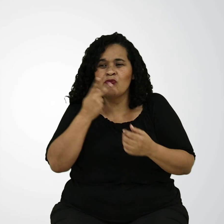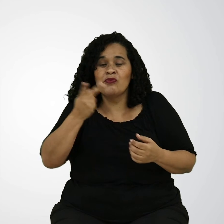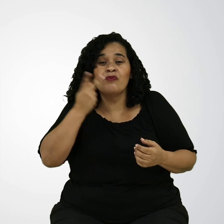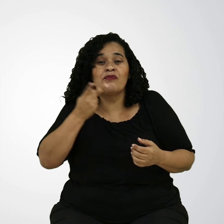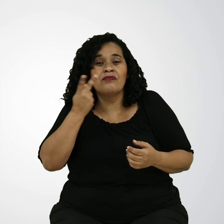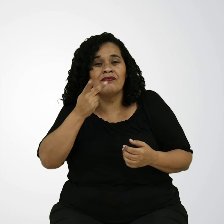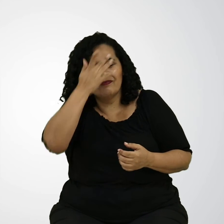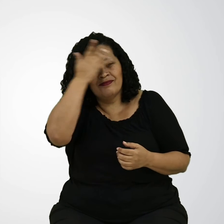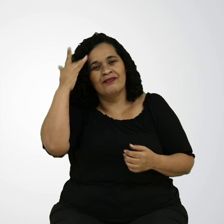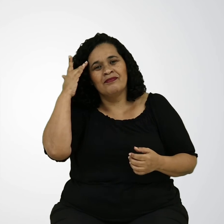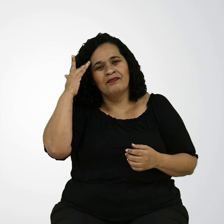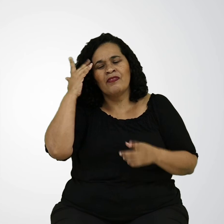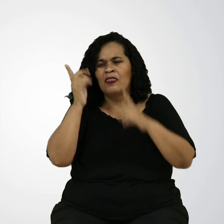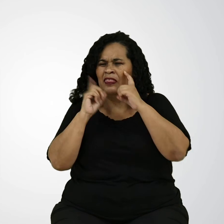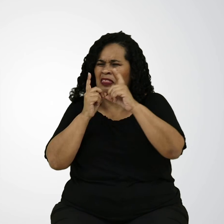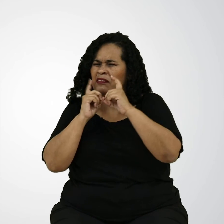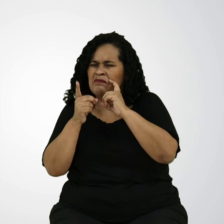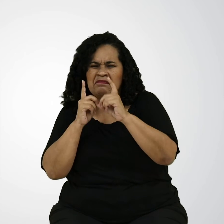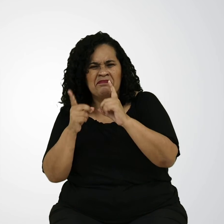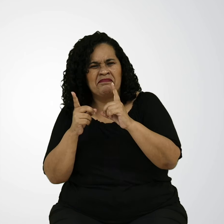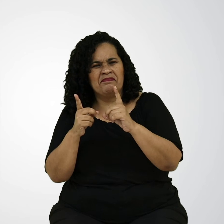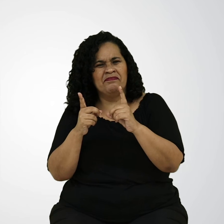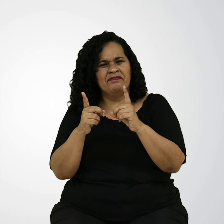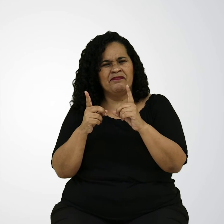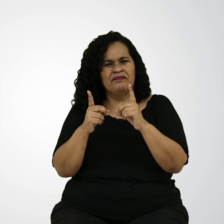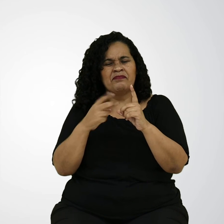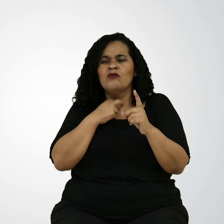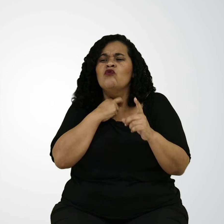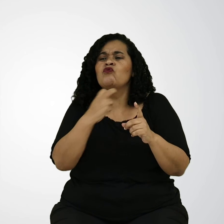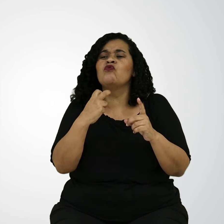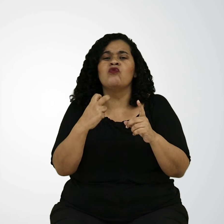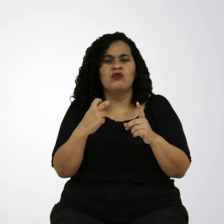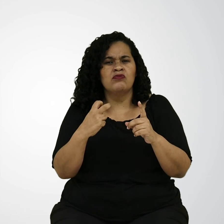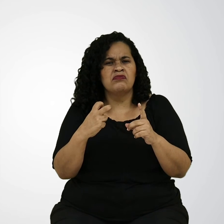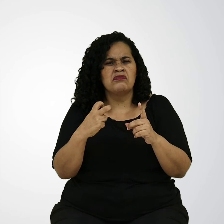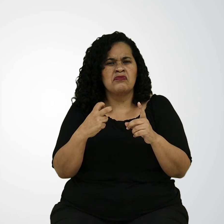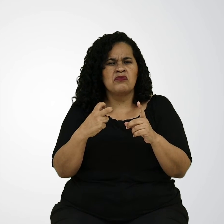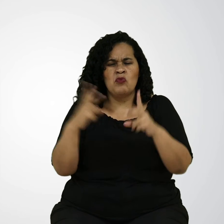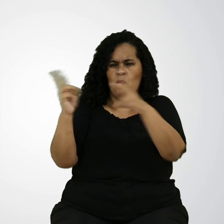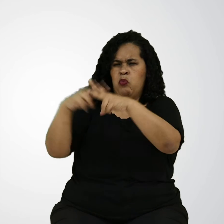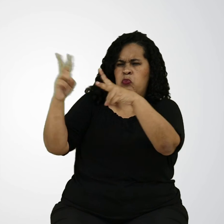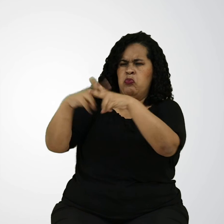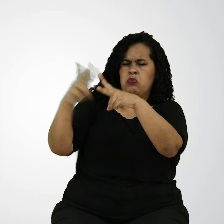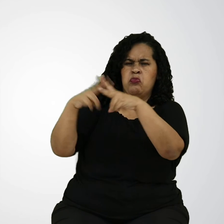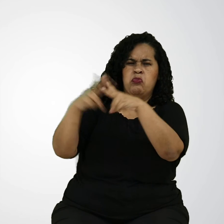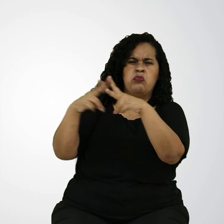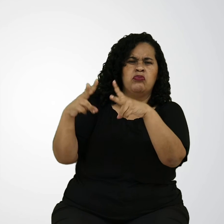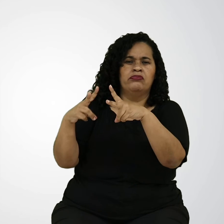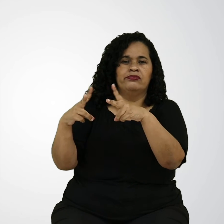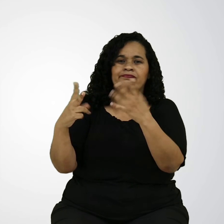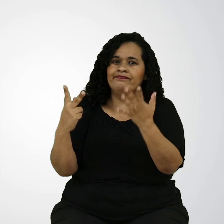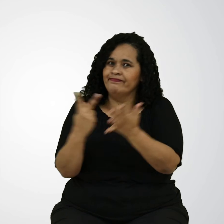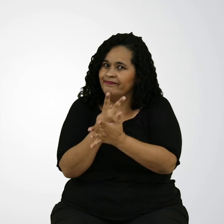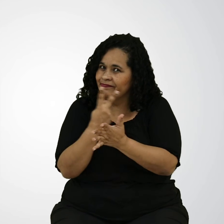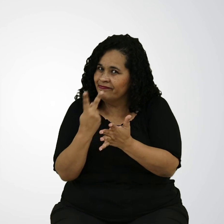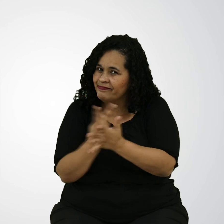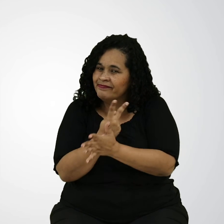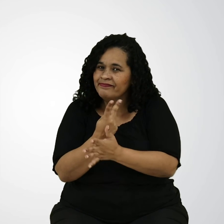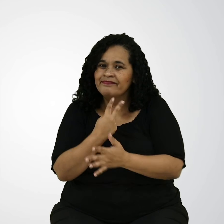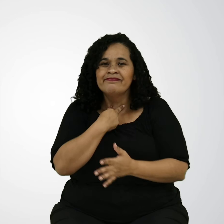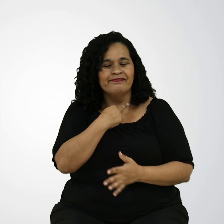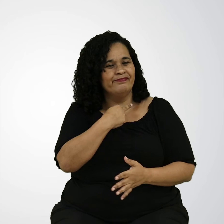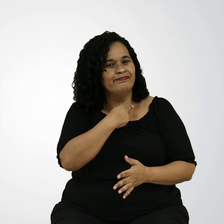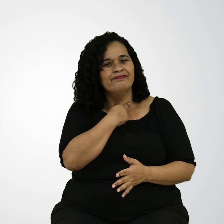procurar essa pessoa para reclamar, né? Qual é o tom de voz, né? Como é que você se relaciona com as pessoas no comércio, na